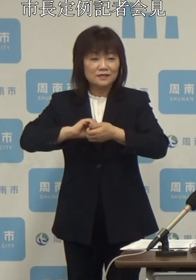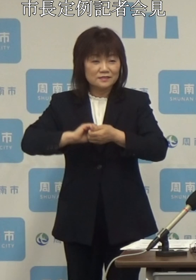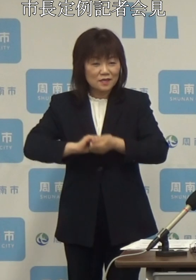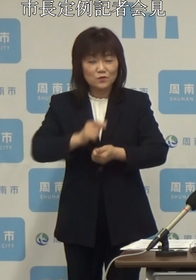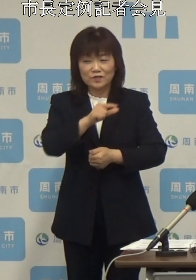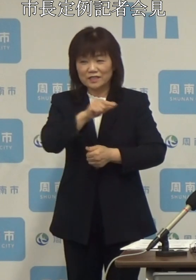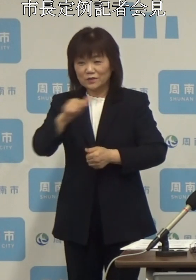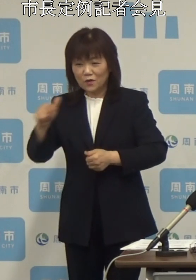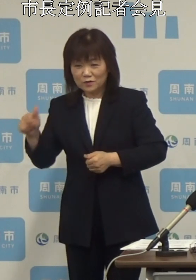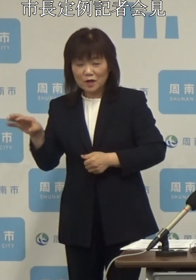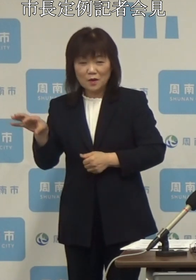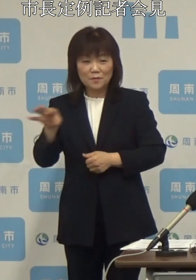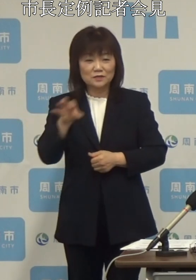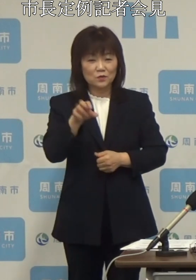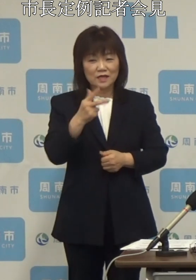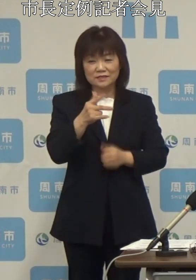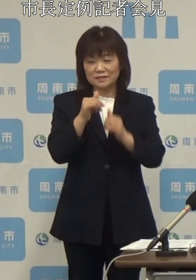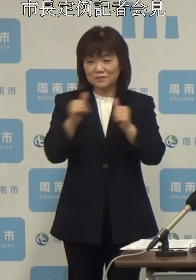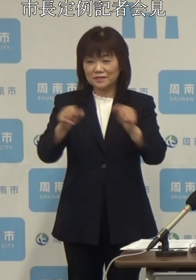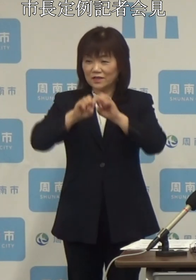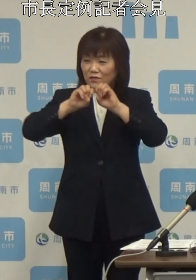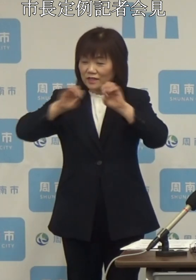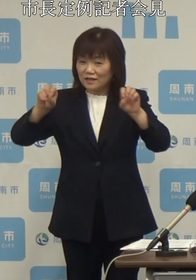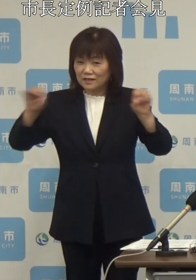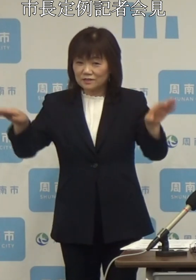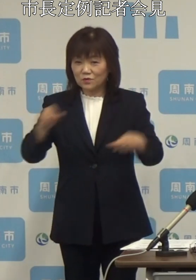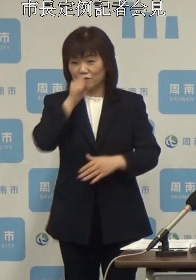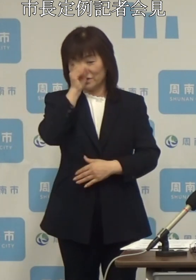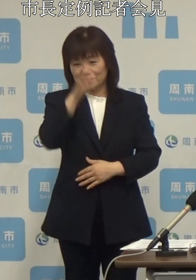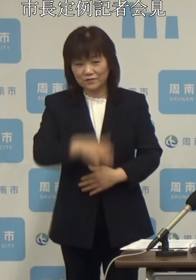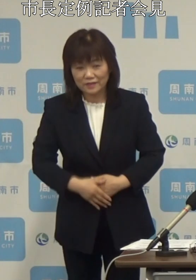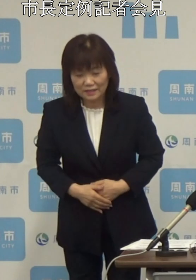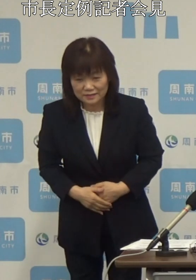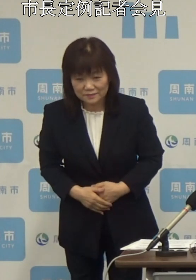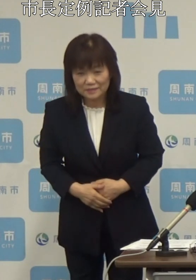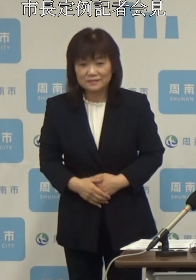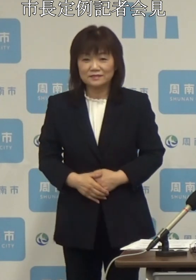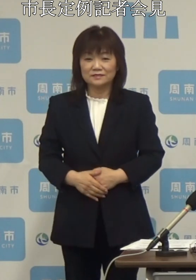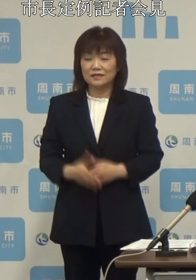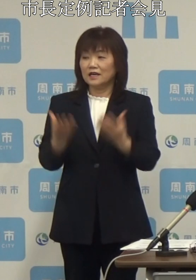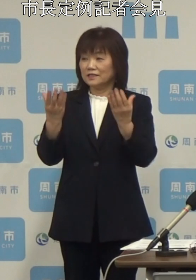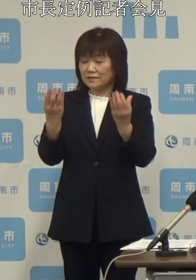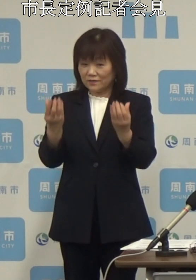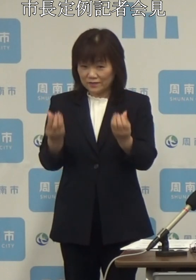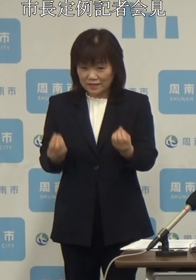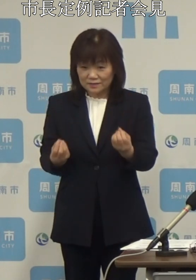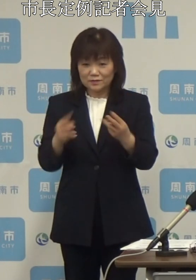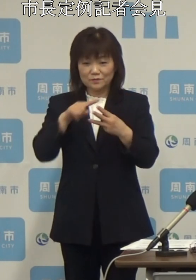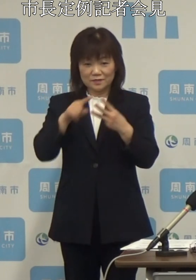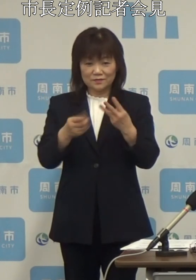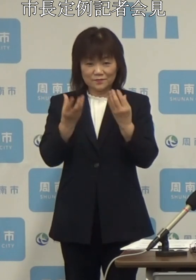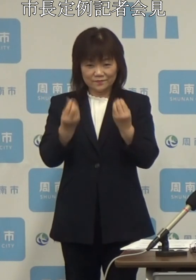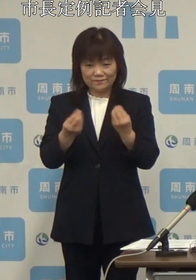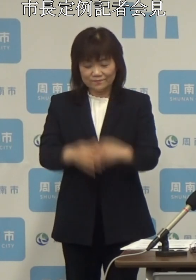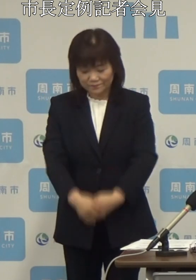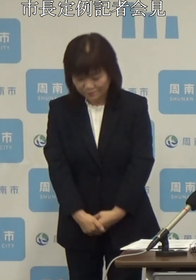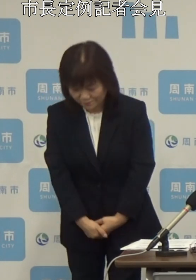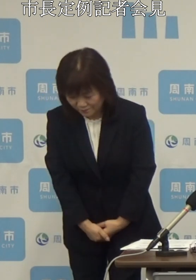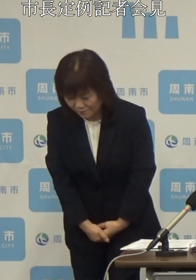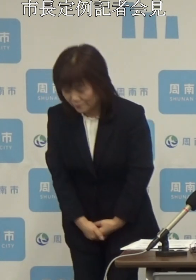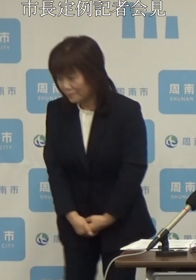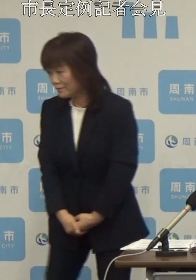な機会に市民の皆さんへ啓発をお願いできたらと思っております。以上3点でございます。